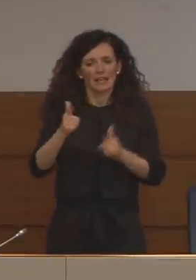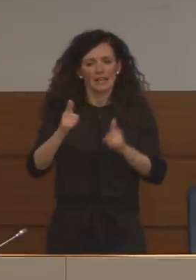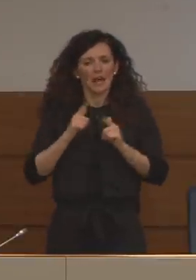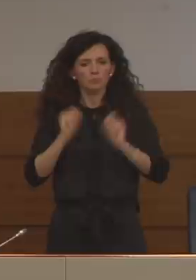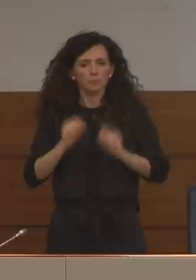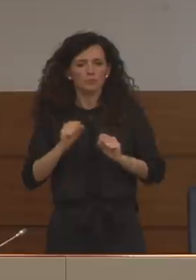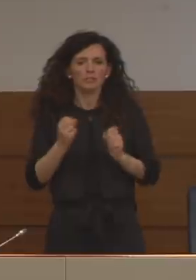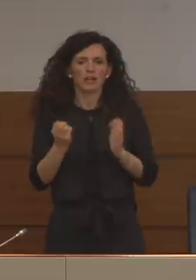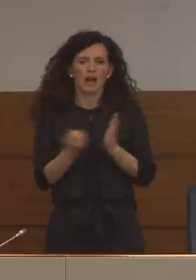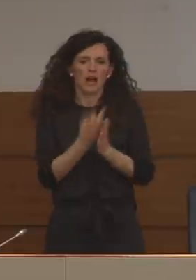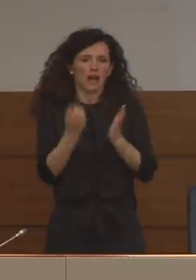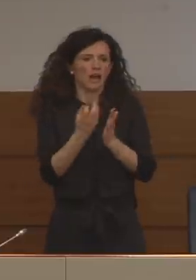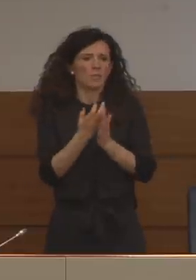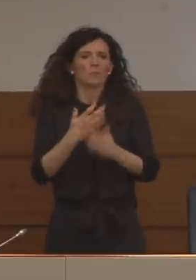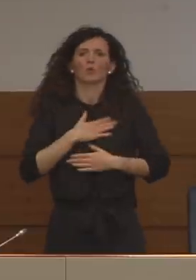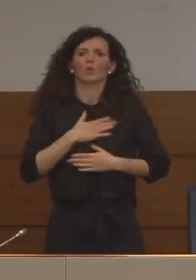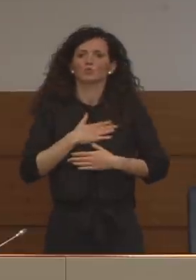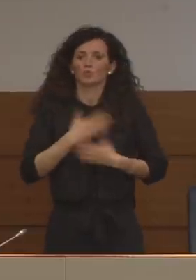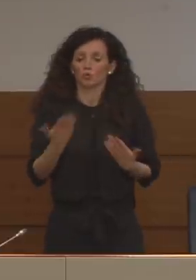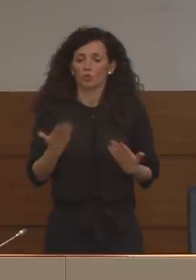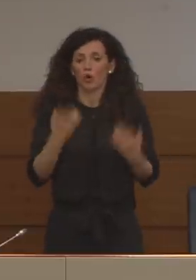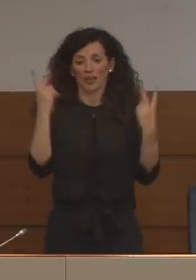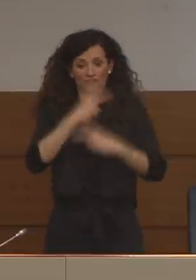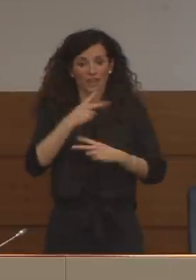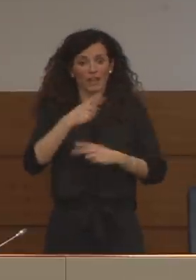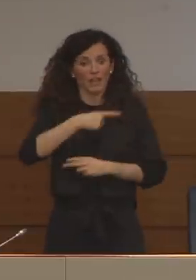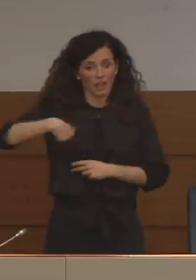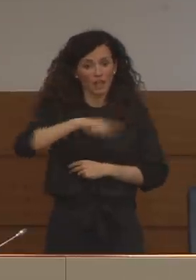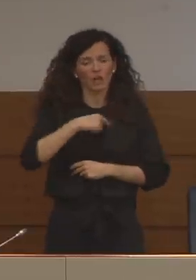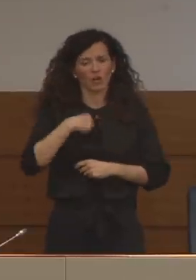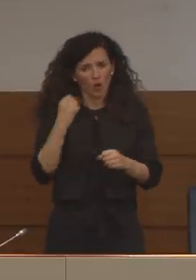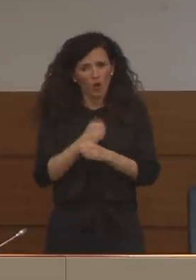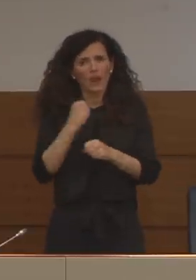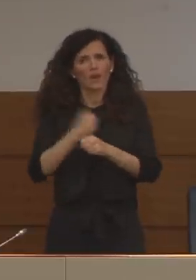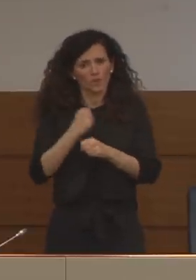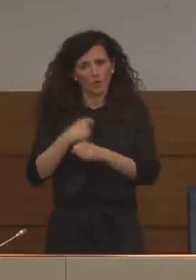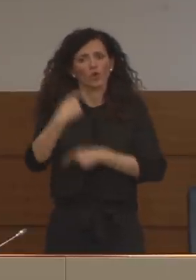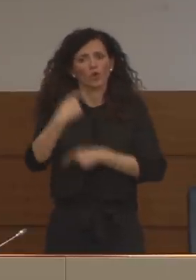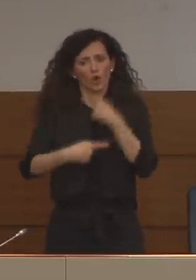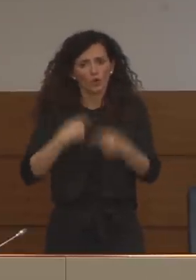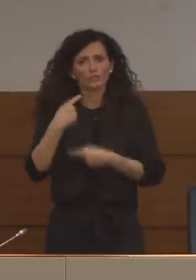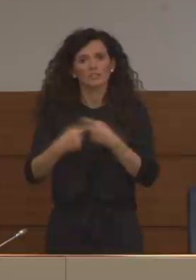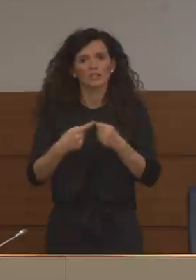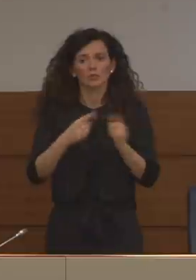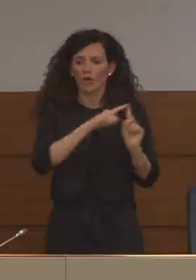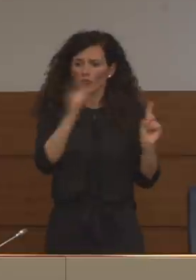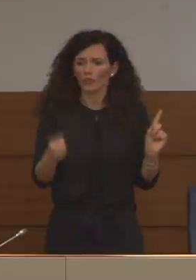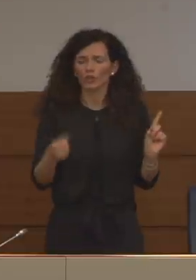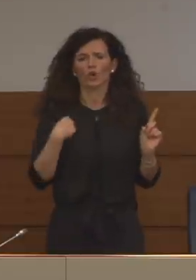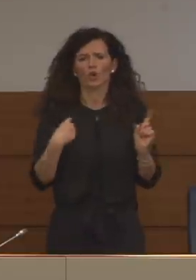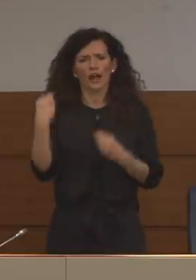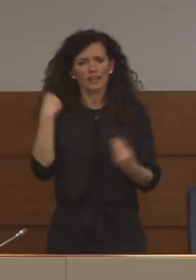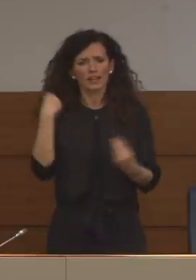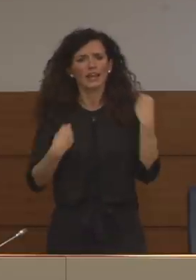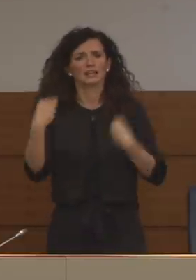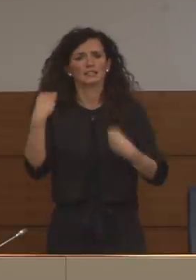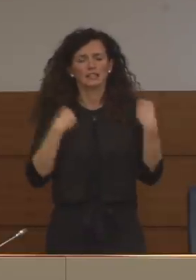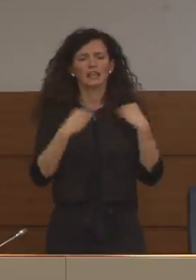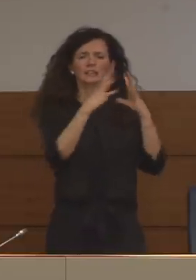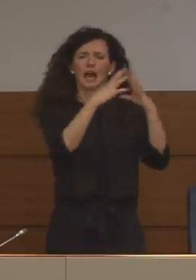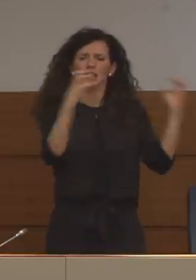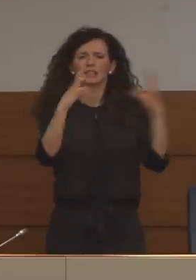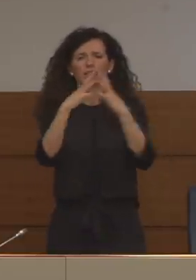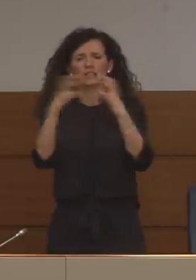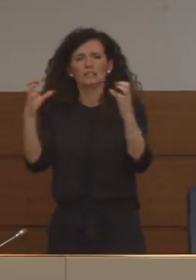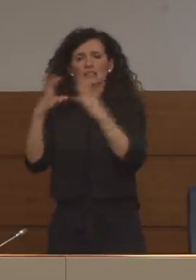lavorando stiamo lavorando io personalmente ricevo tantissime richieste di aziende che